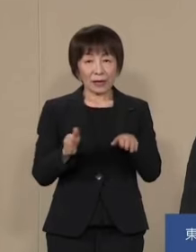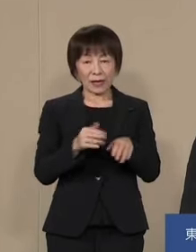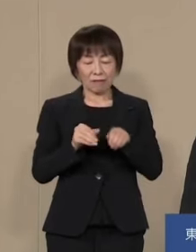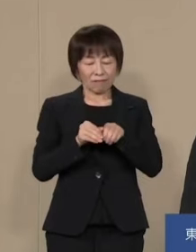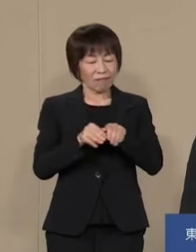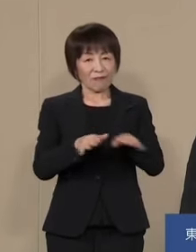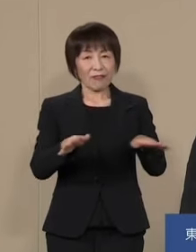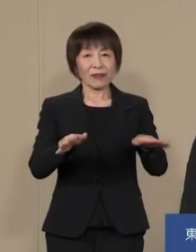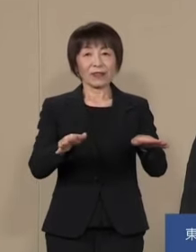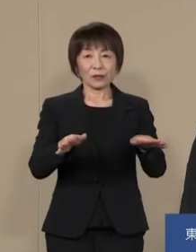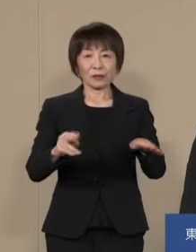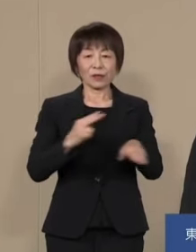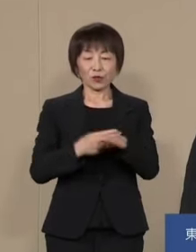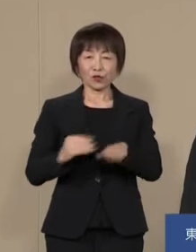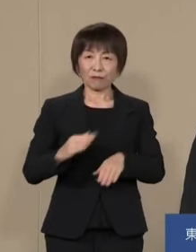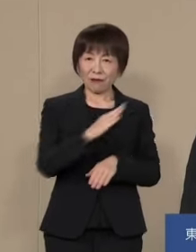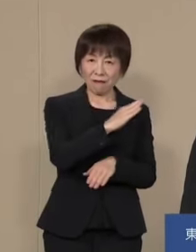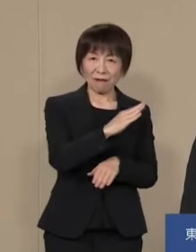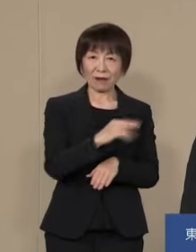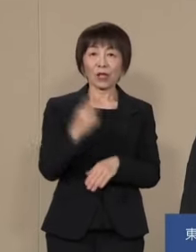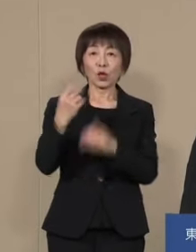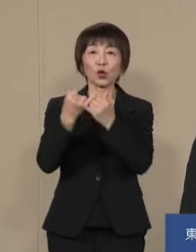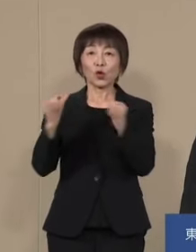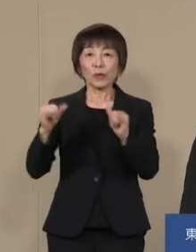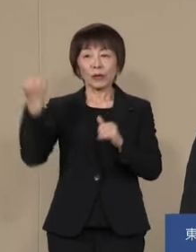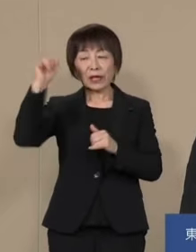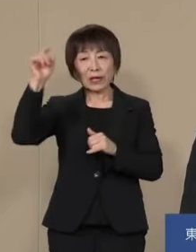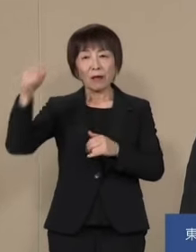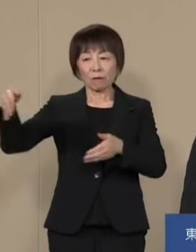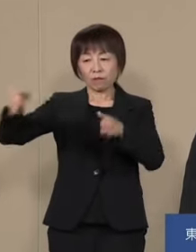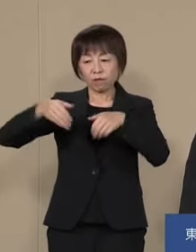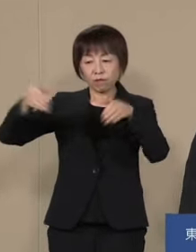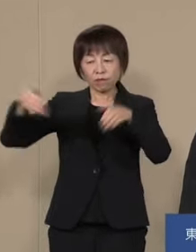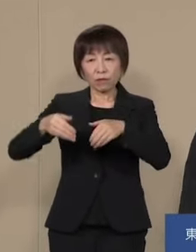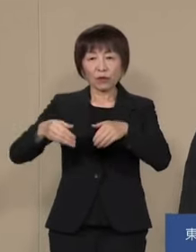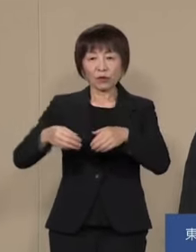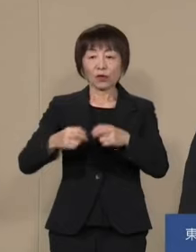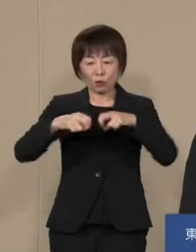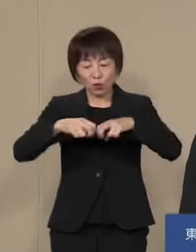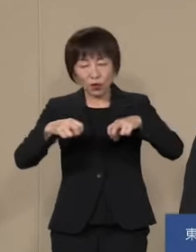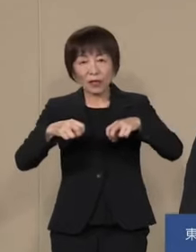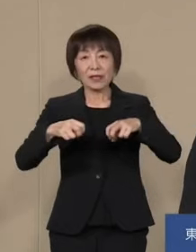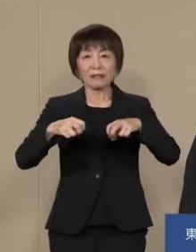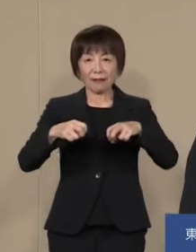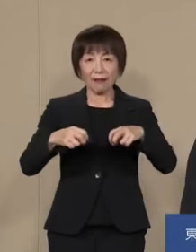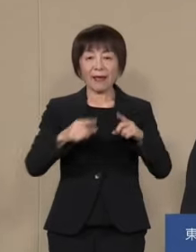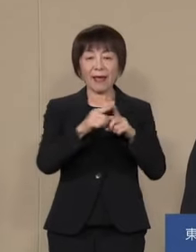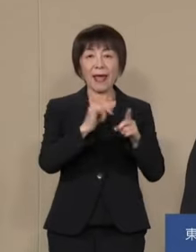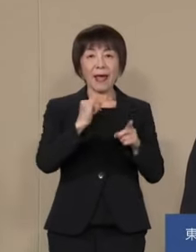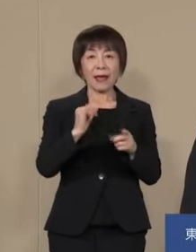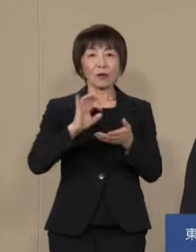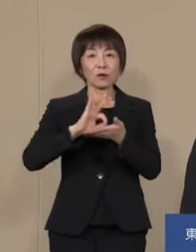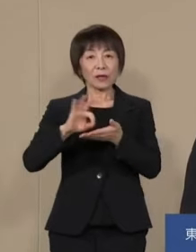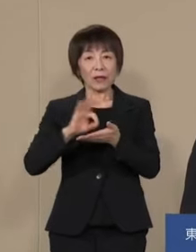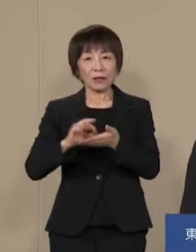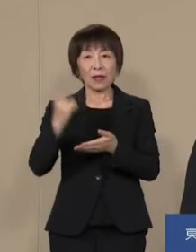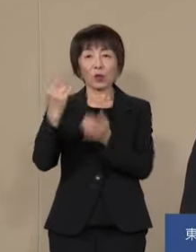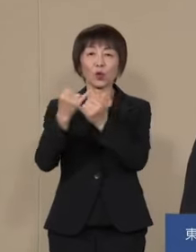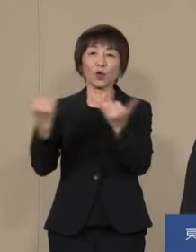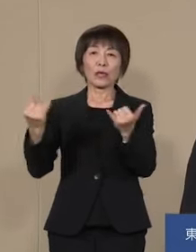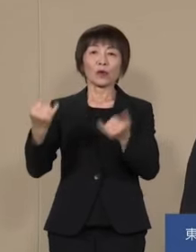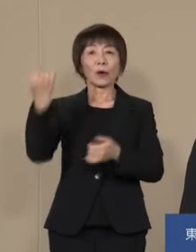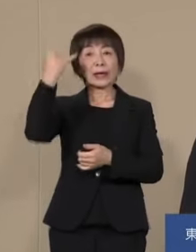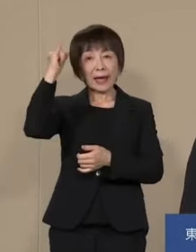てますのでですねAIによって都民の意見を収集分析してこのAIによる都民の